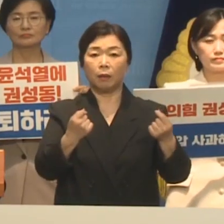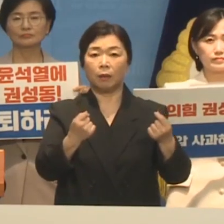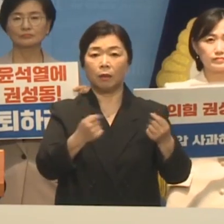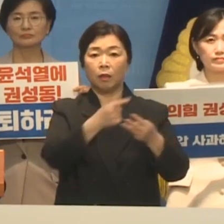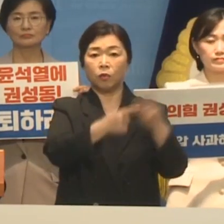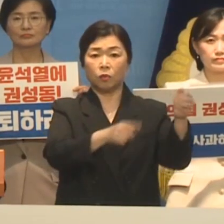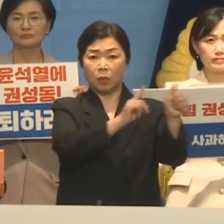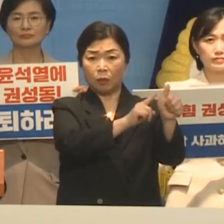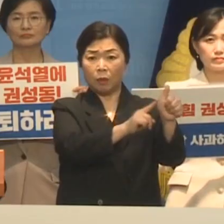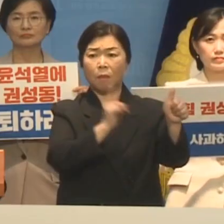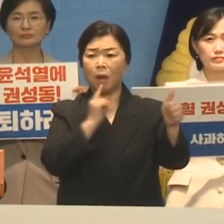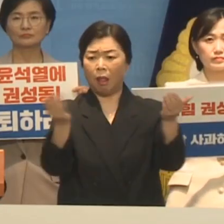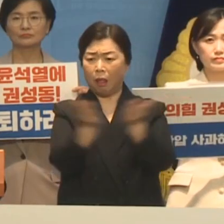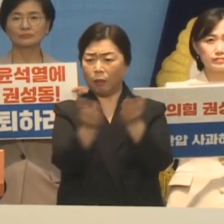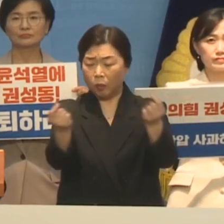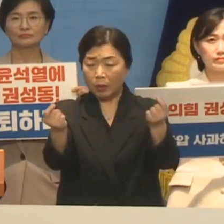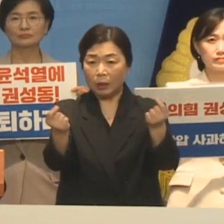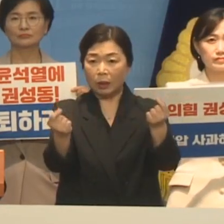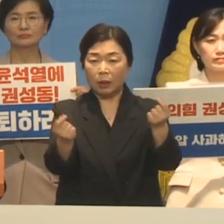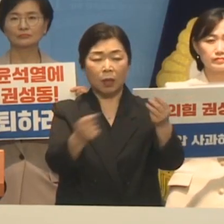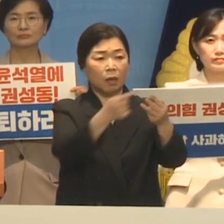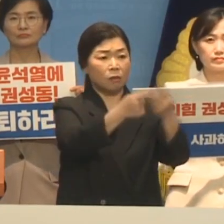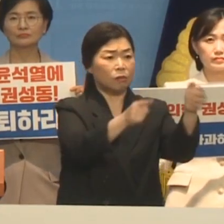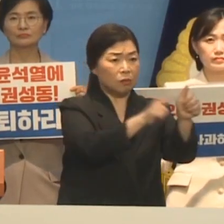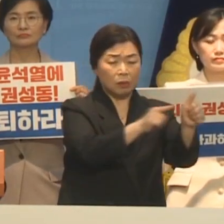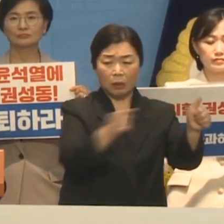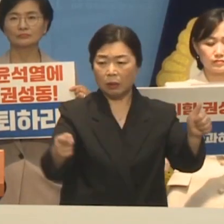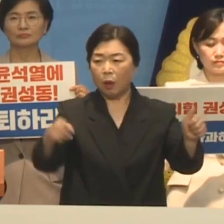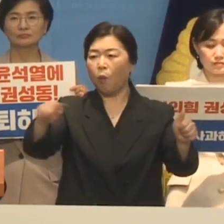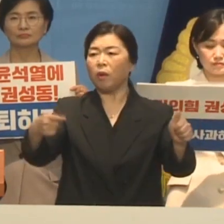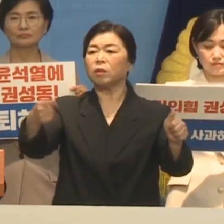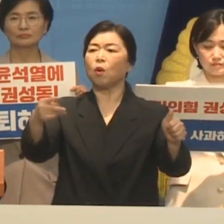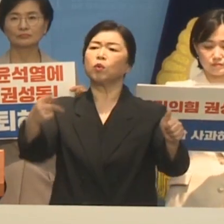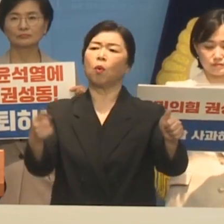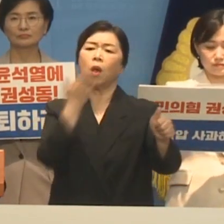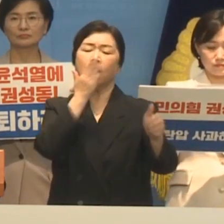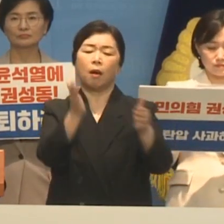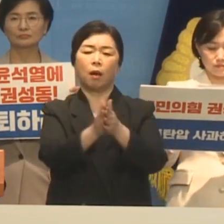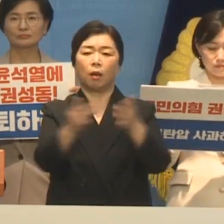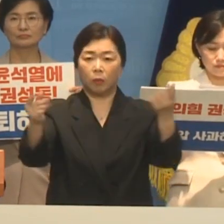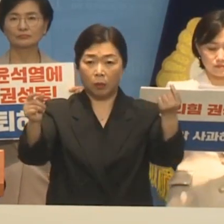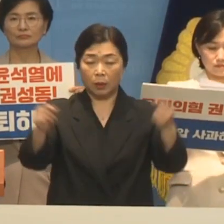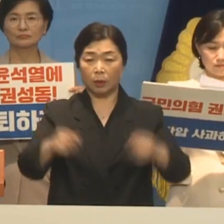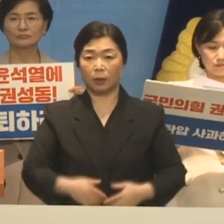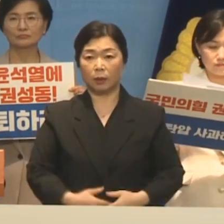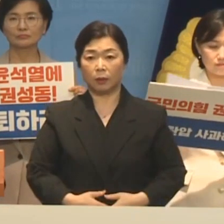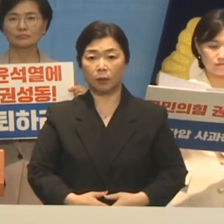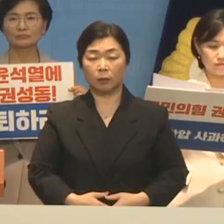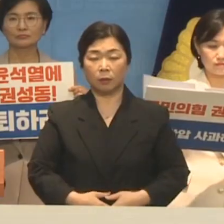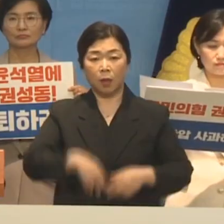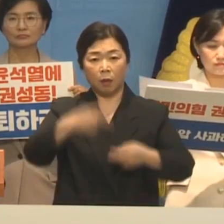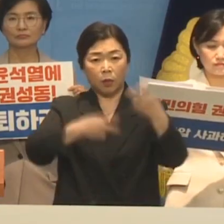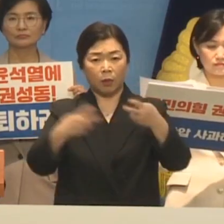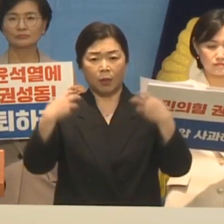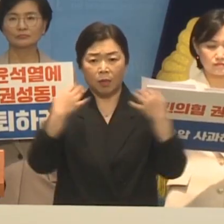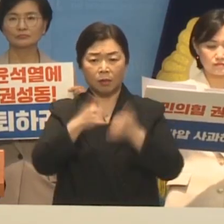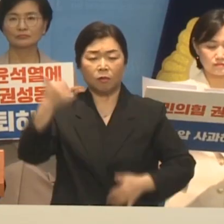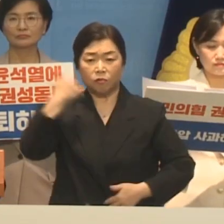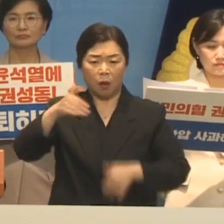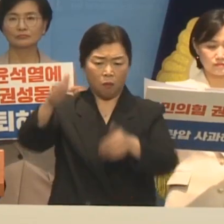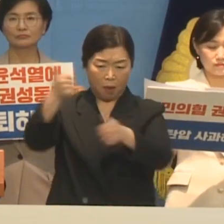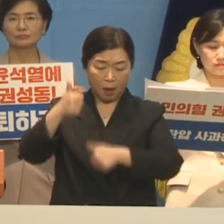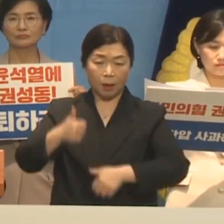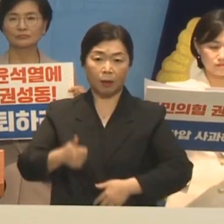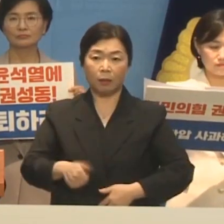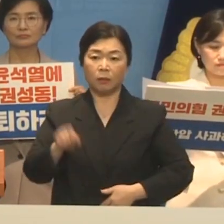수계와 같습니다. 역시 그 윤석열의 그 권성동입니다. 미디어 담당관 오라 그래.